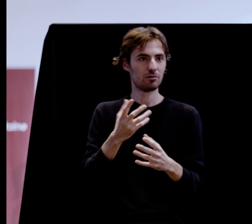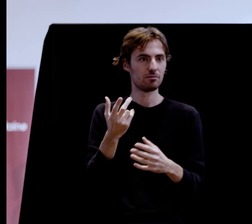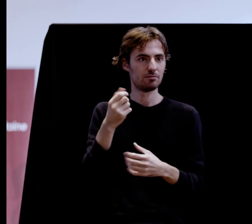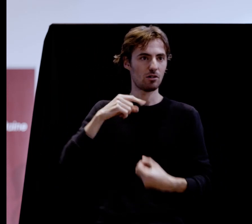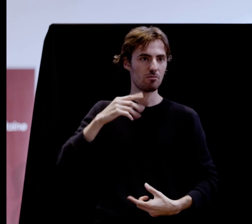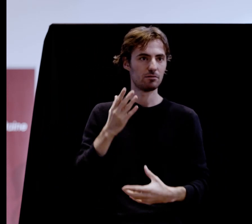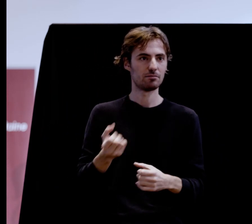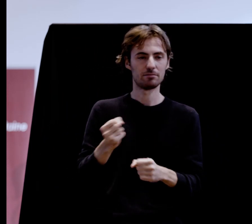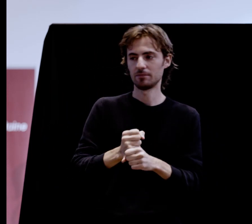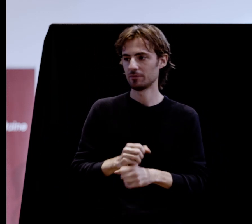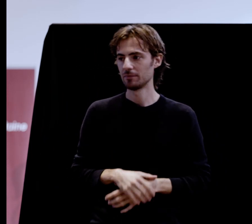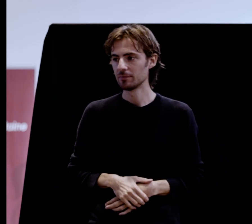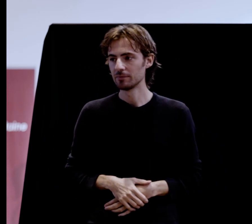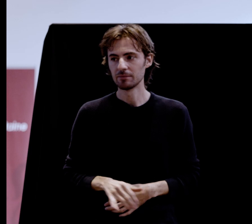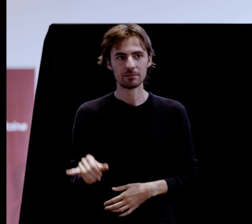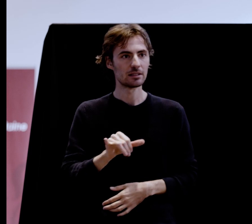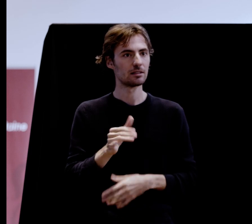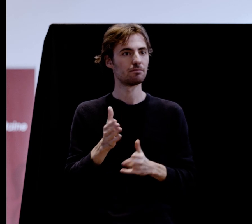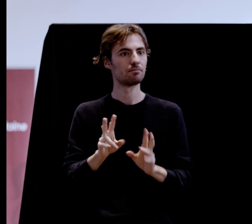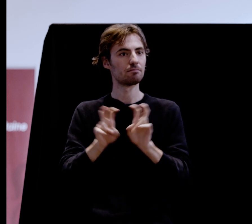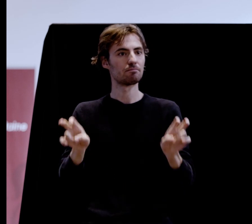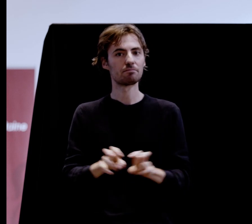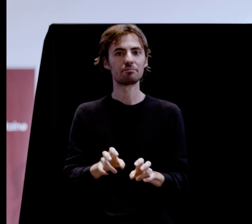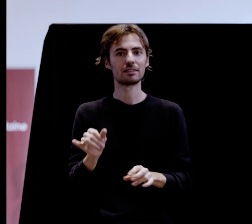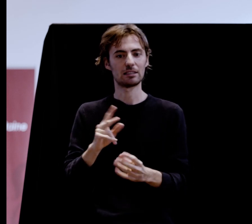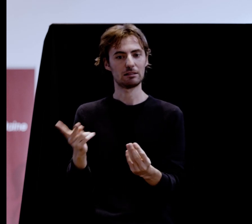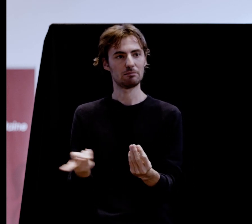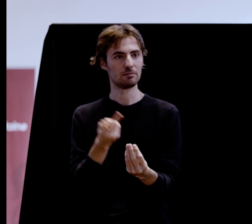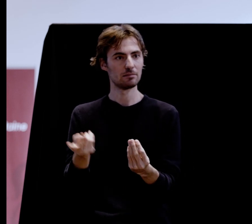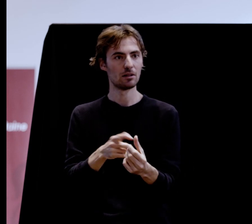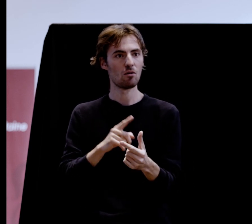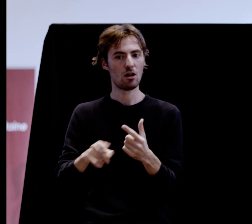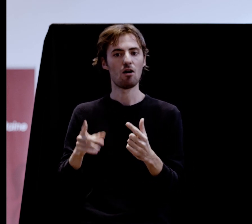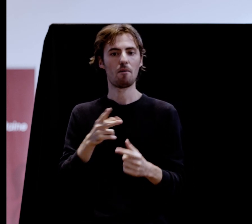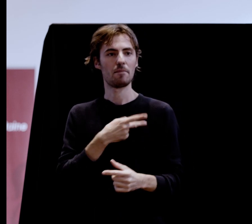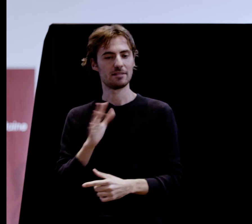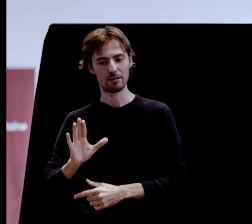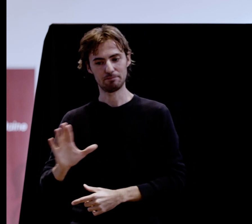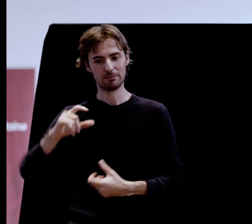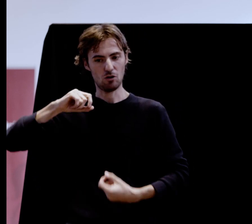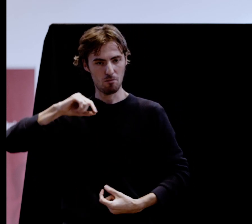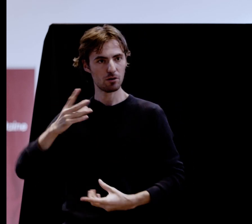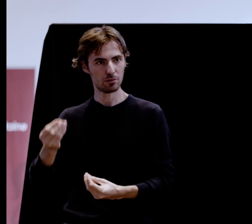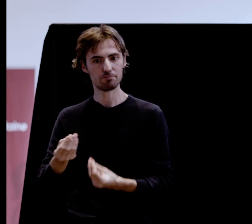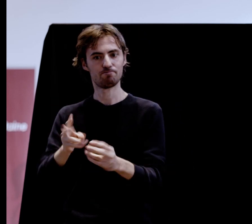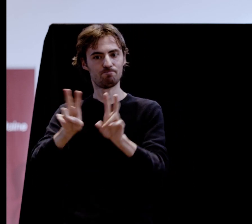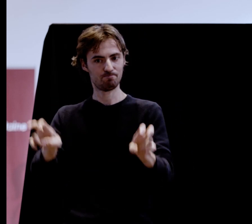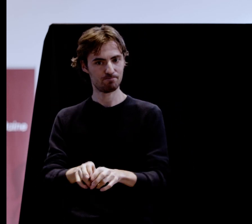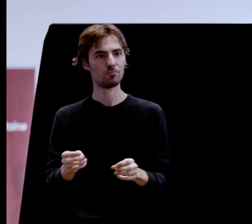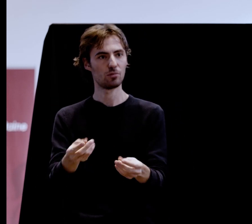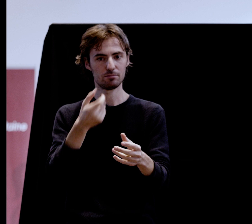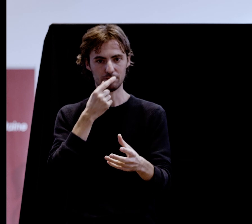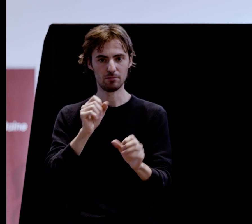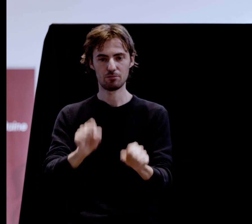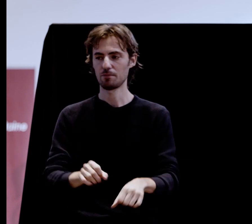traitements? Ce sont soit les pédiatres, soit les endocrinologues. Plus tard, s'il y a